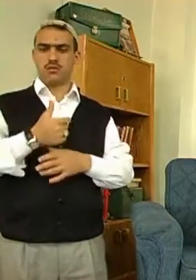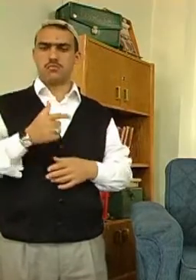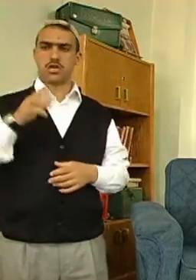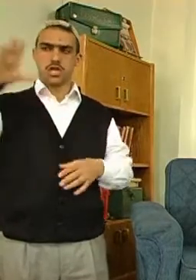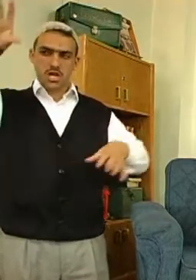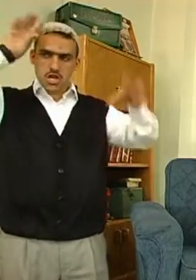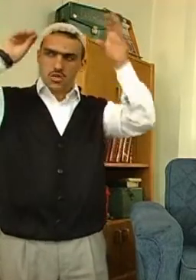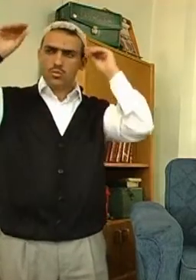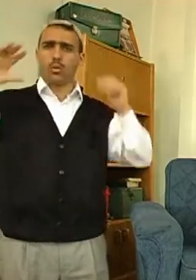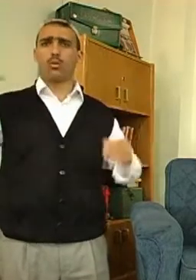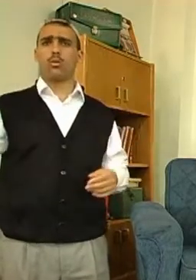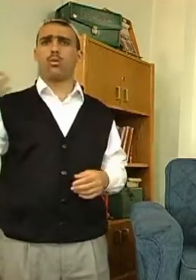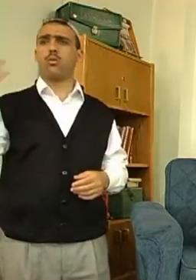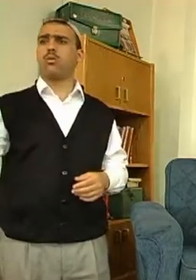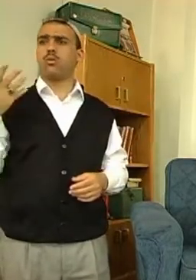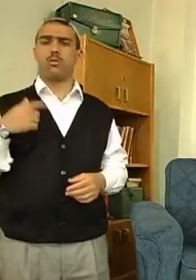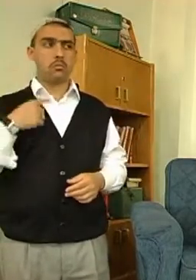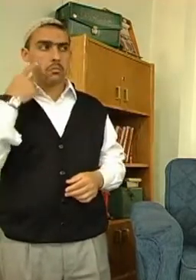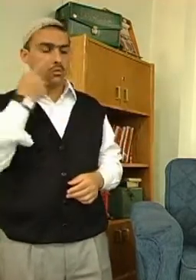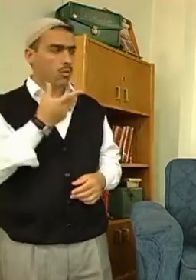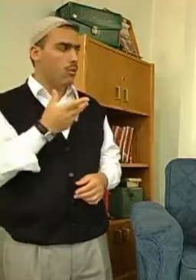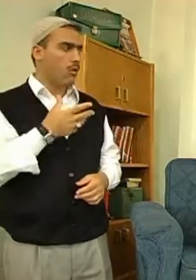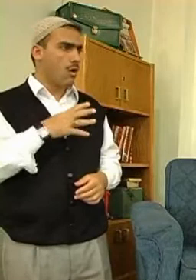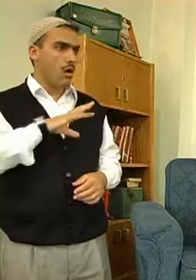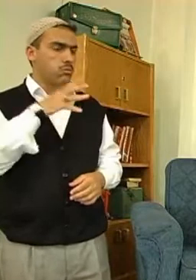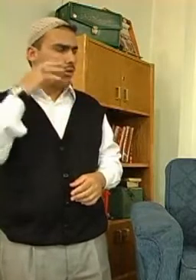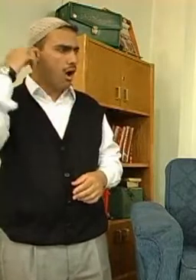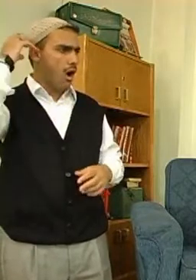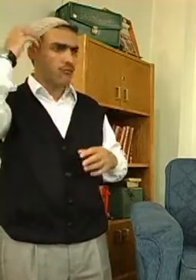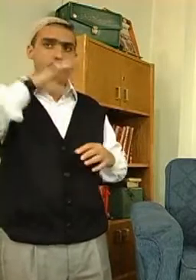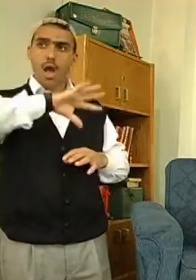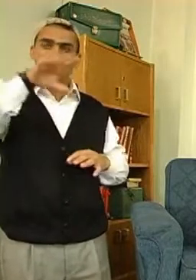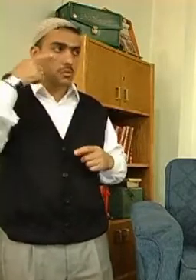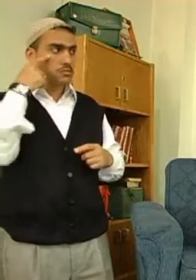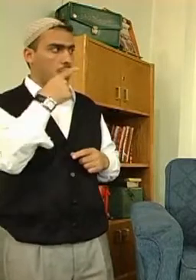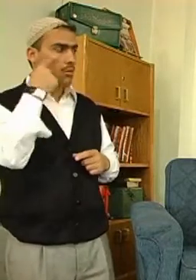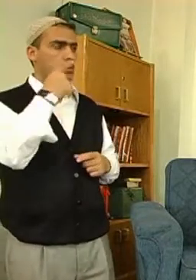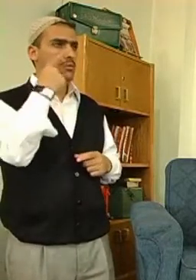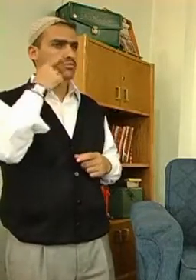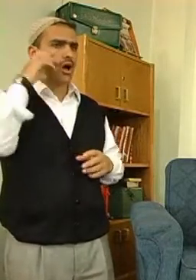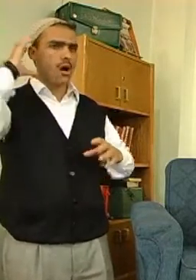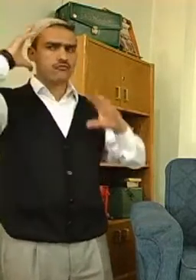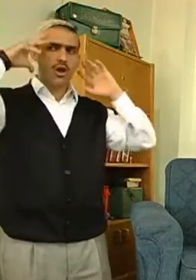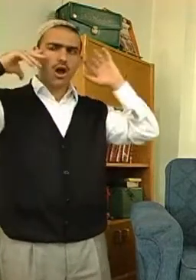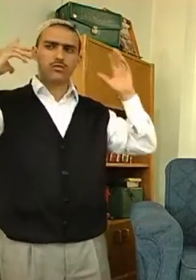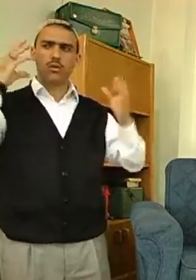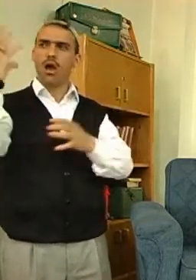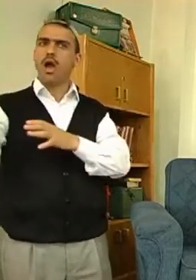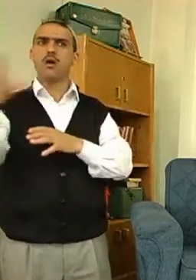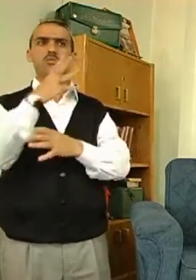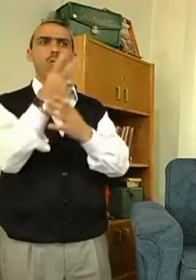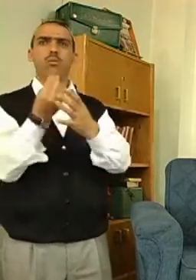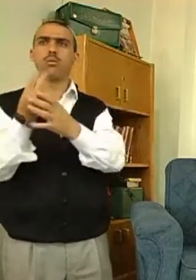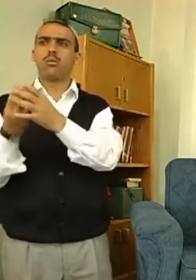hayalen şey yapın, sulandırın yani, su olsun. Atom kadar işte, su atom. Anladın